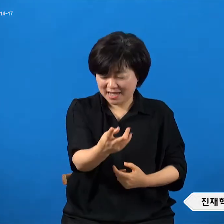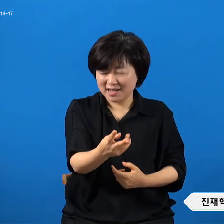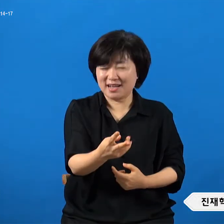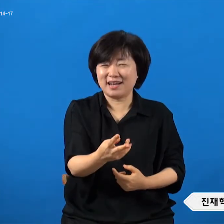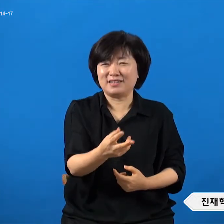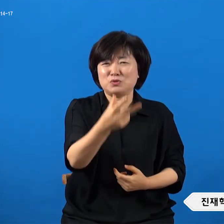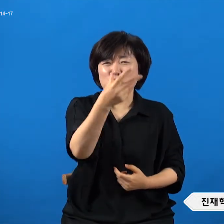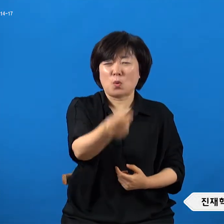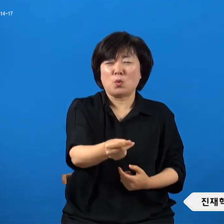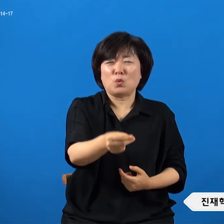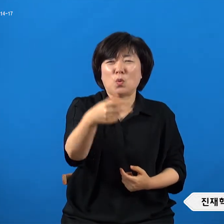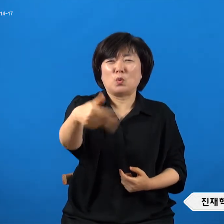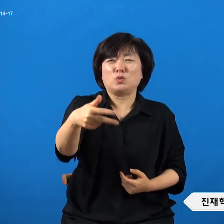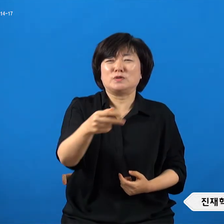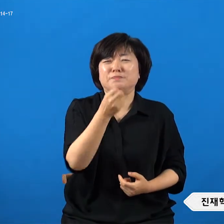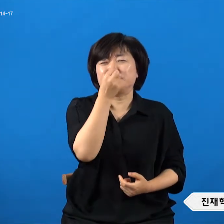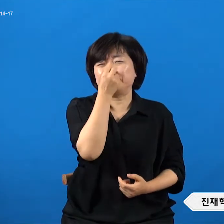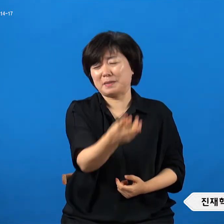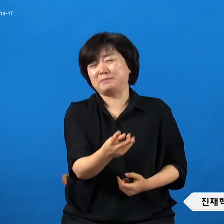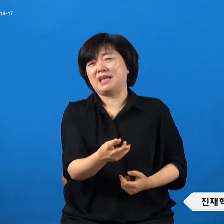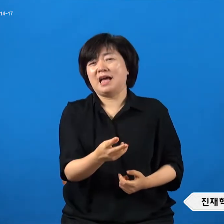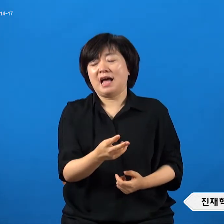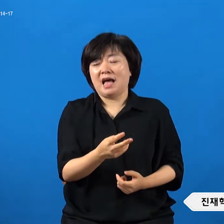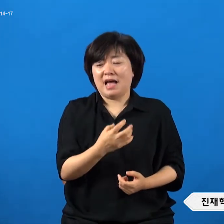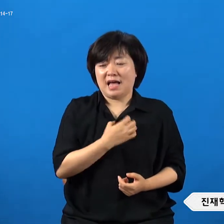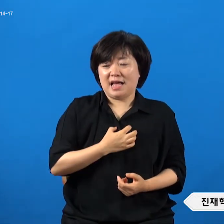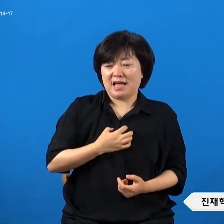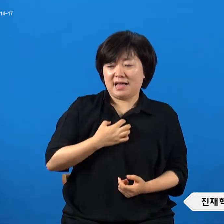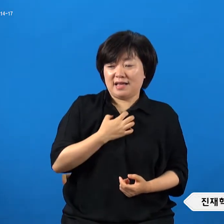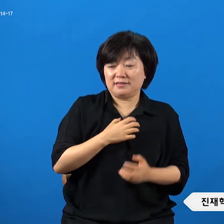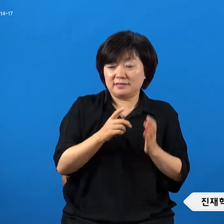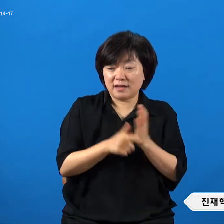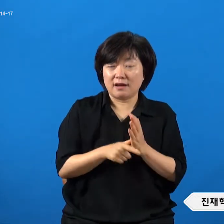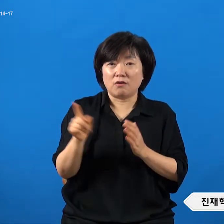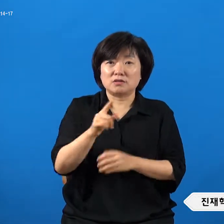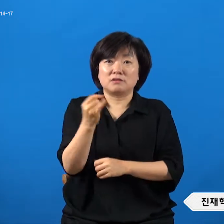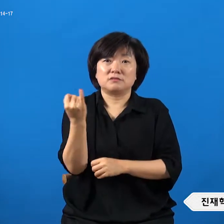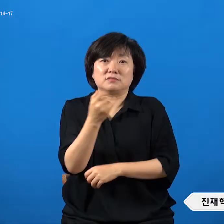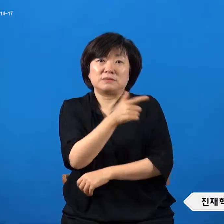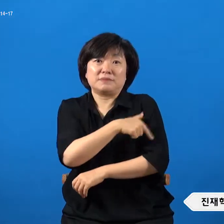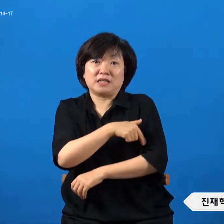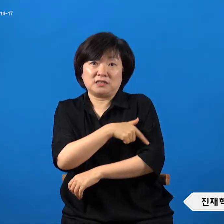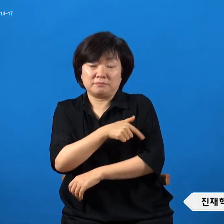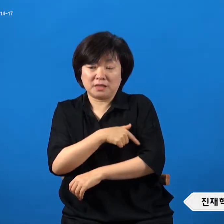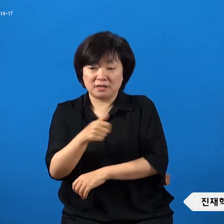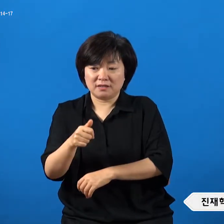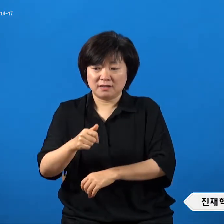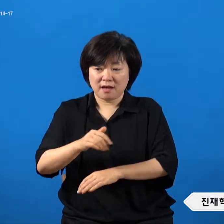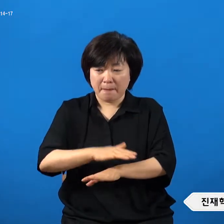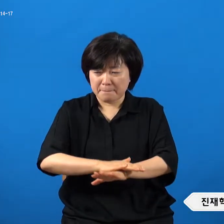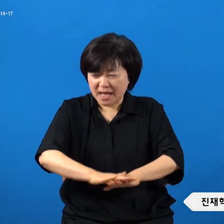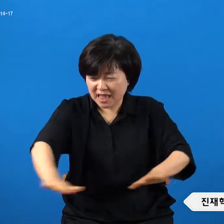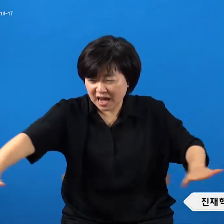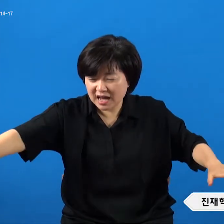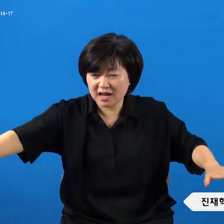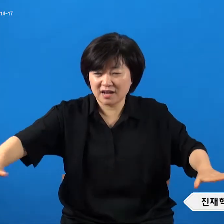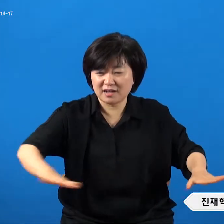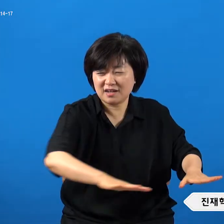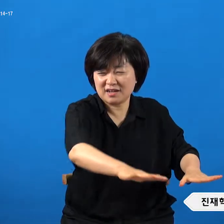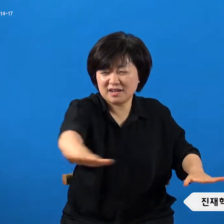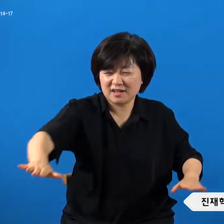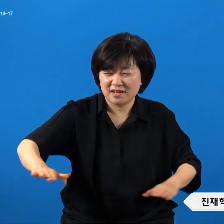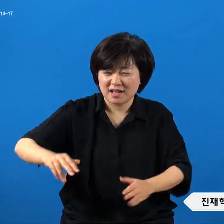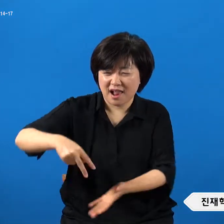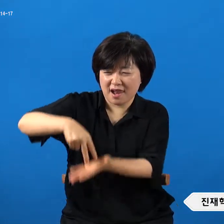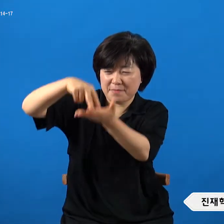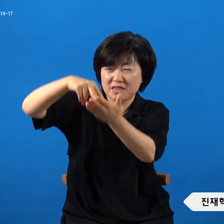악취로 가득했다고 합니다. 그런데 한 집사님이 그 바닥부터 엘리베이터까지 오물